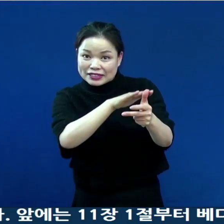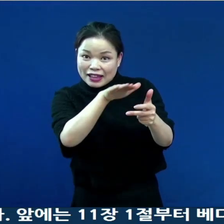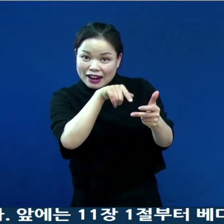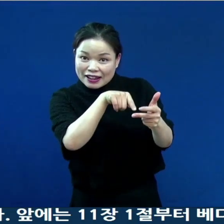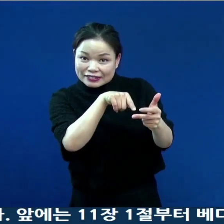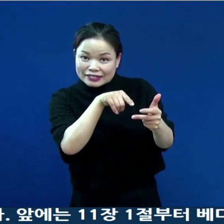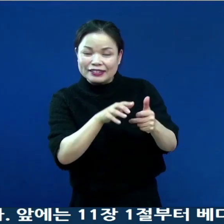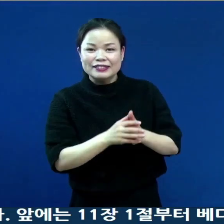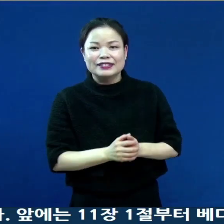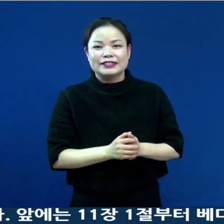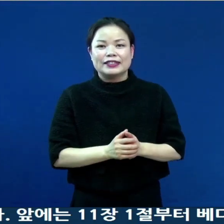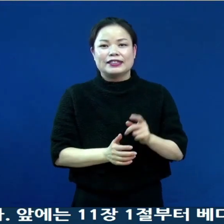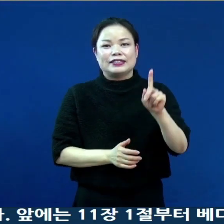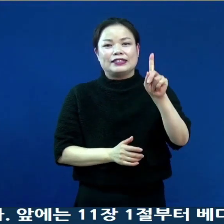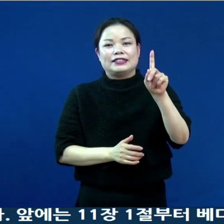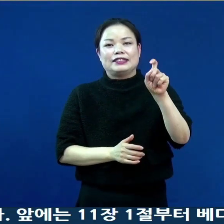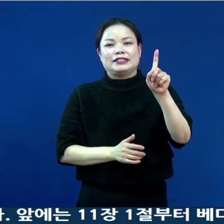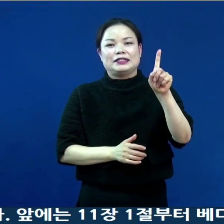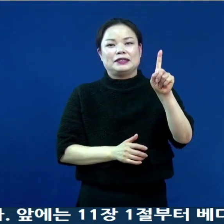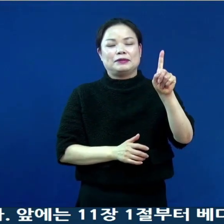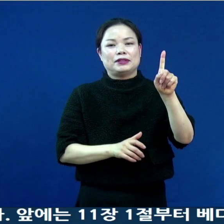가겠습니다. 11장